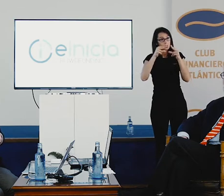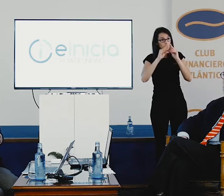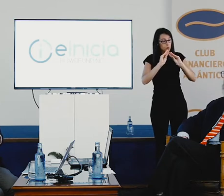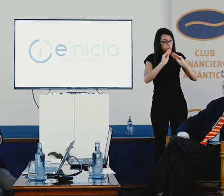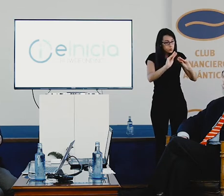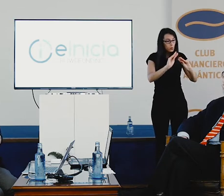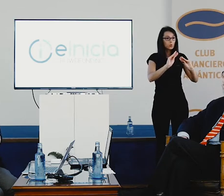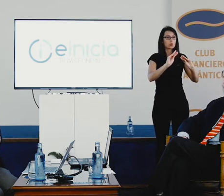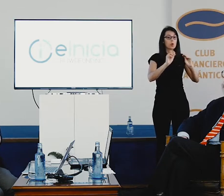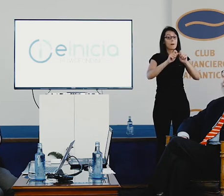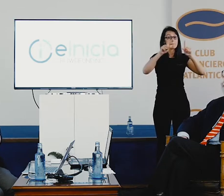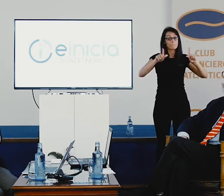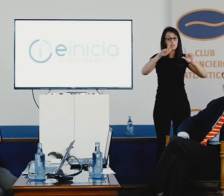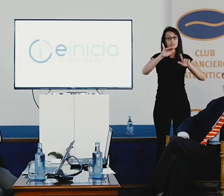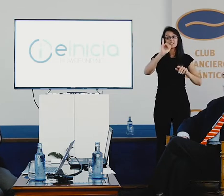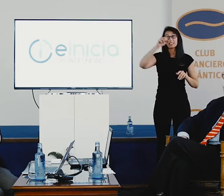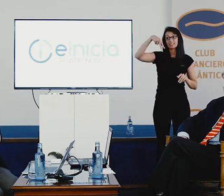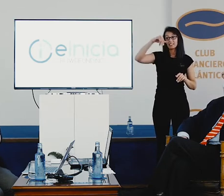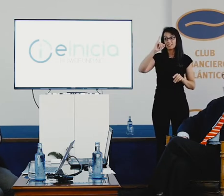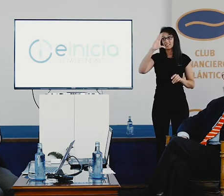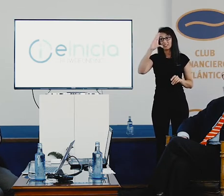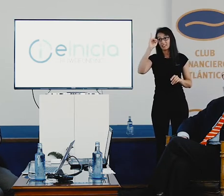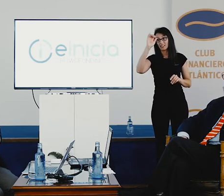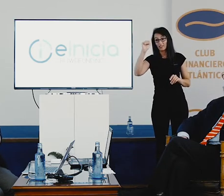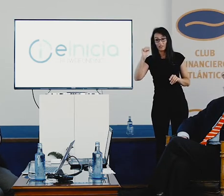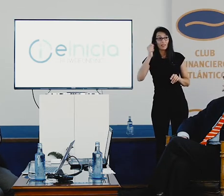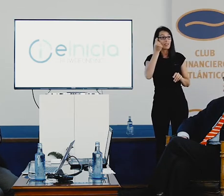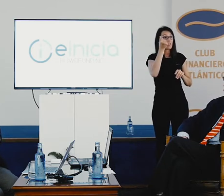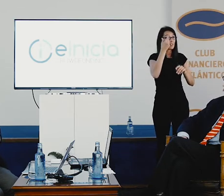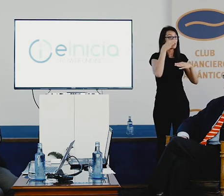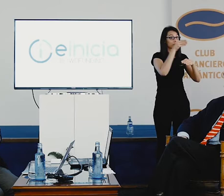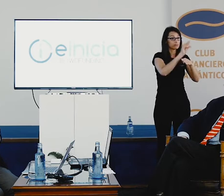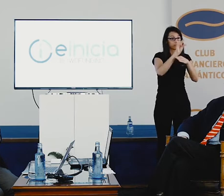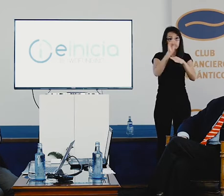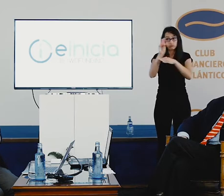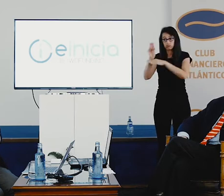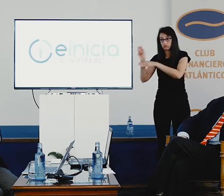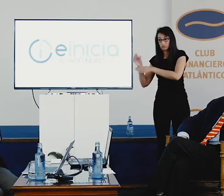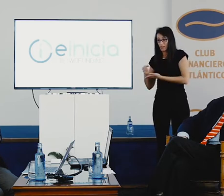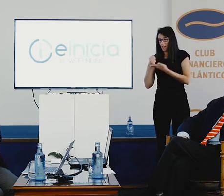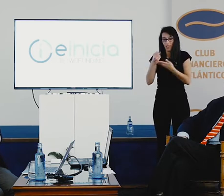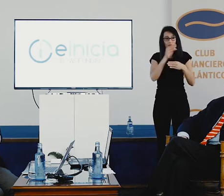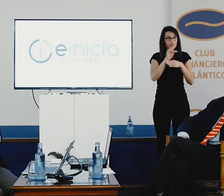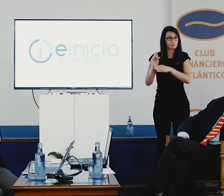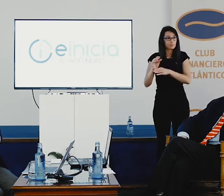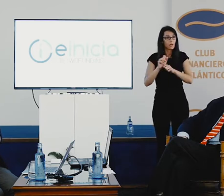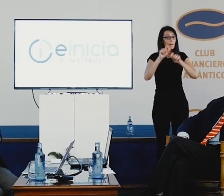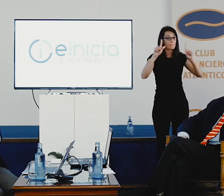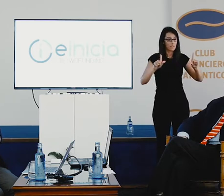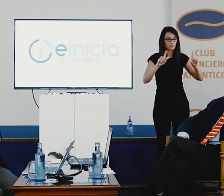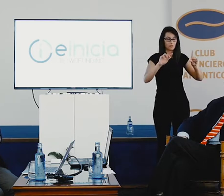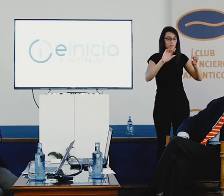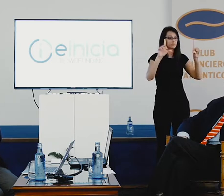gracias a la plataforma Inicia. Todas las donaciones que se hagan, que será en formato de donación, pasarán por esta plataforma,